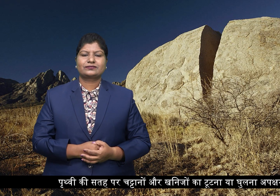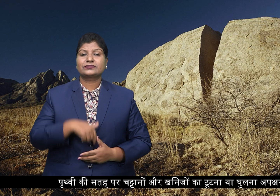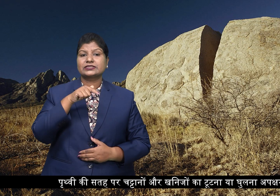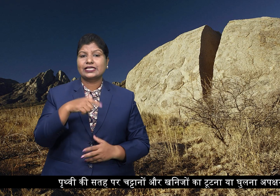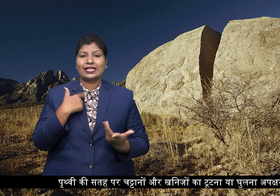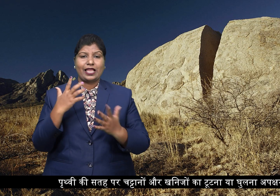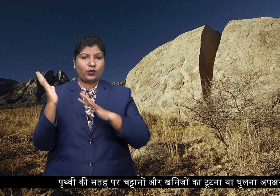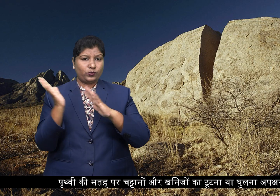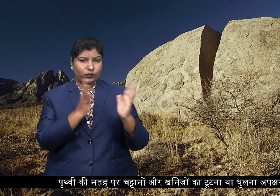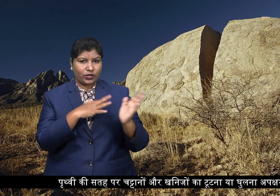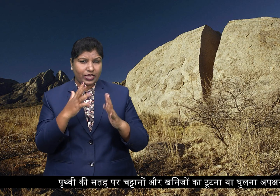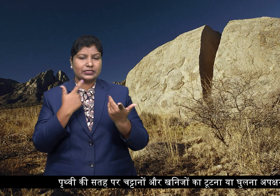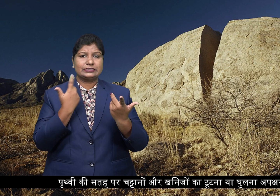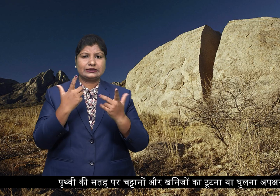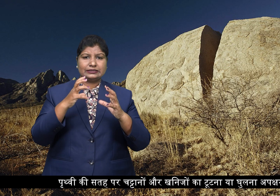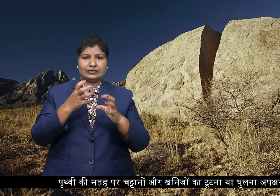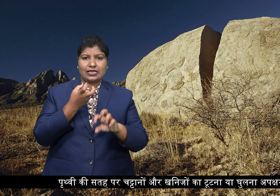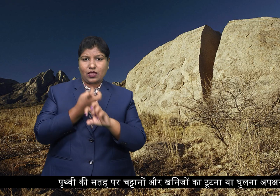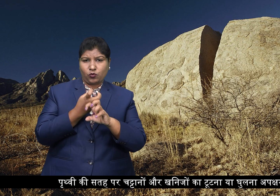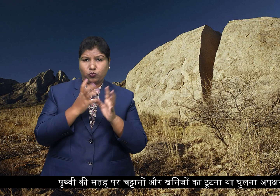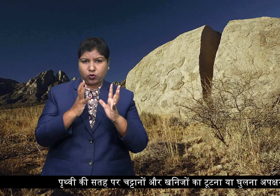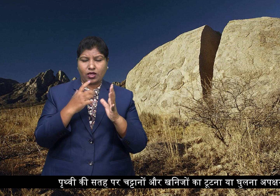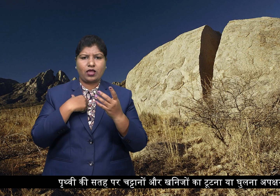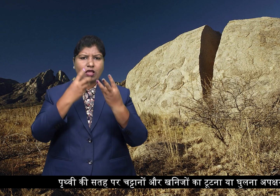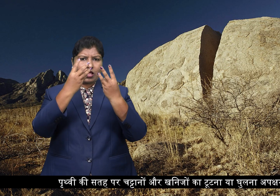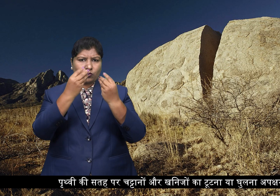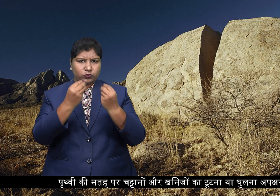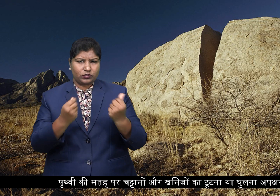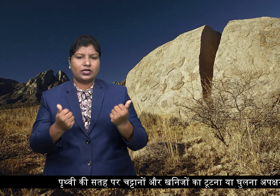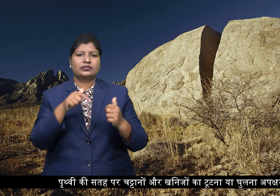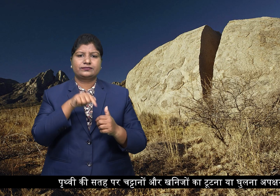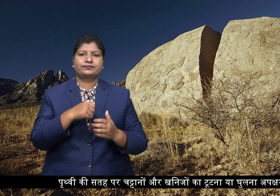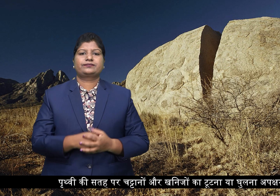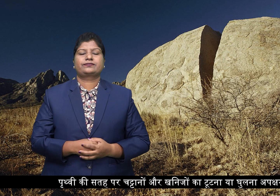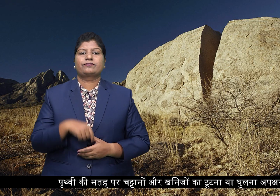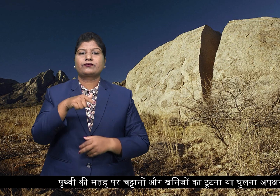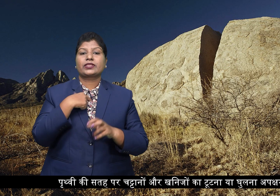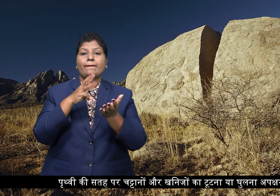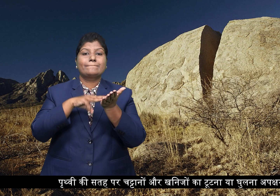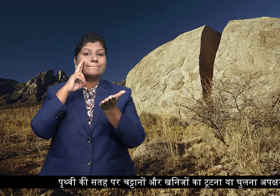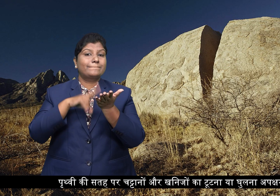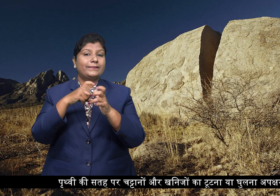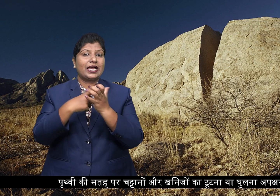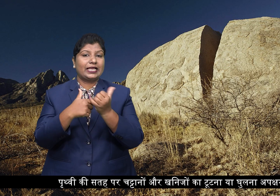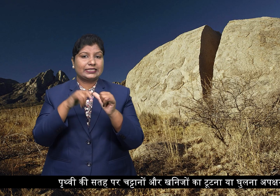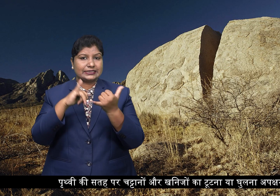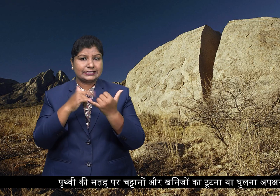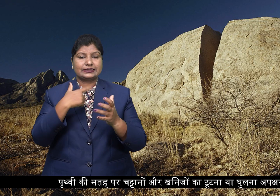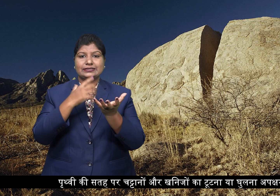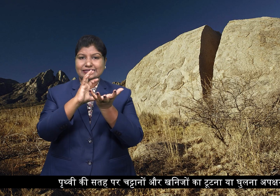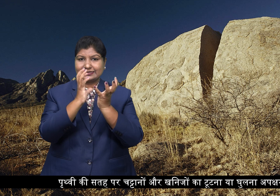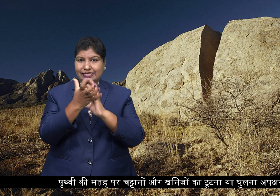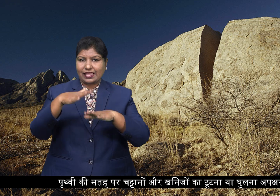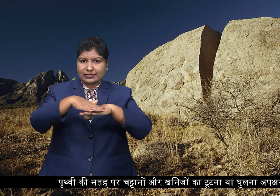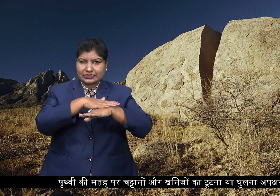पृथ्वी की सतह पर चट्टानों और खनिजों का टूटना या घुलना अपक्षय होता है।